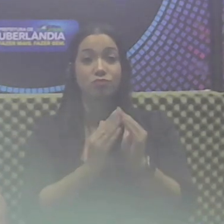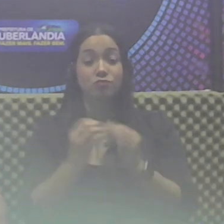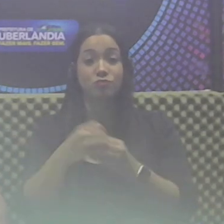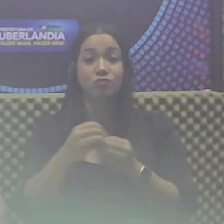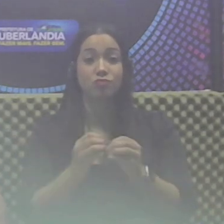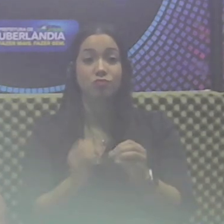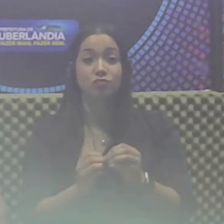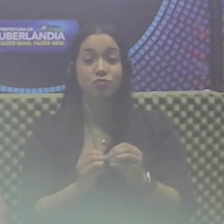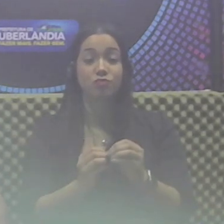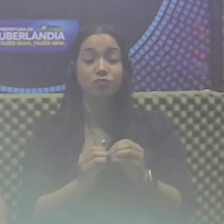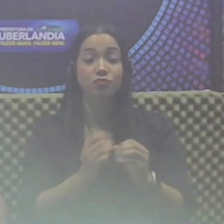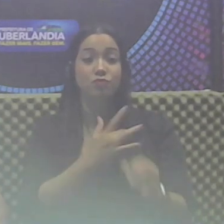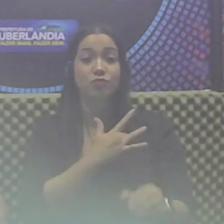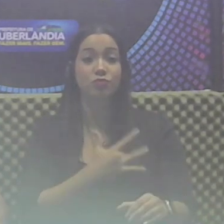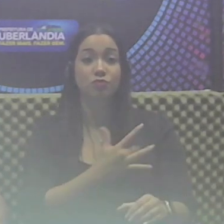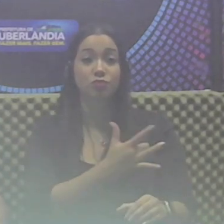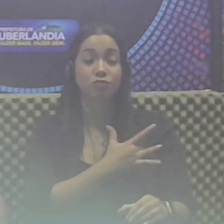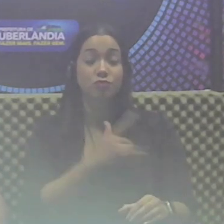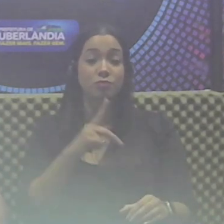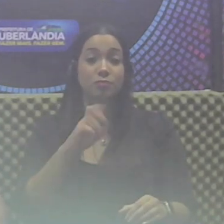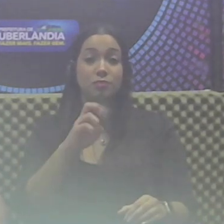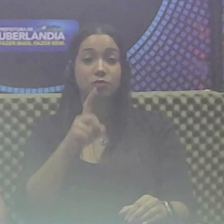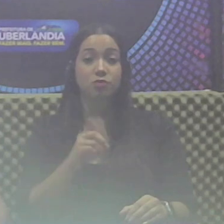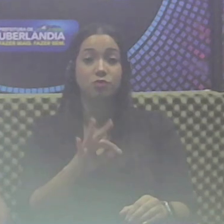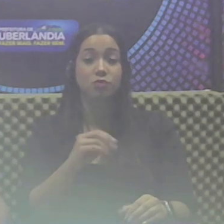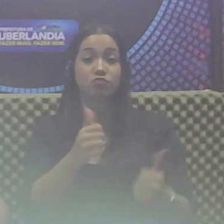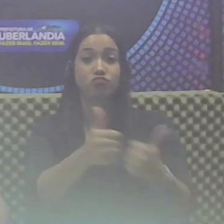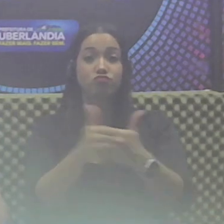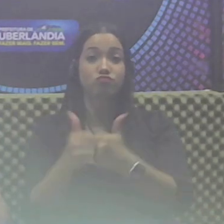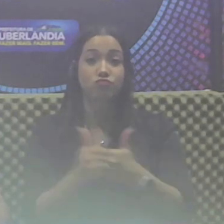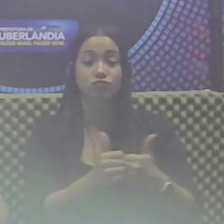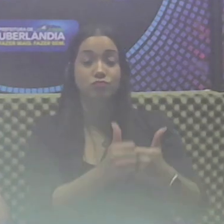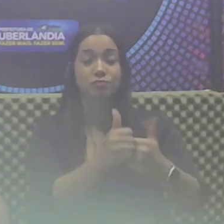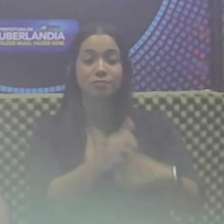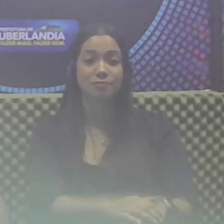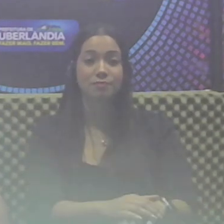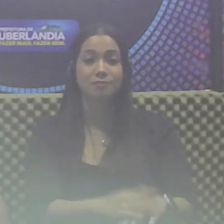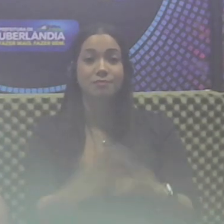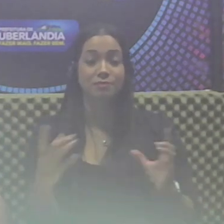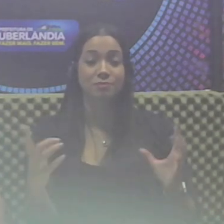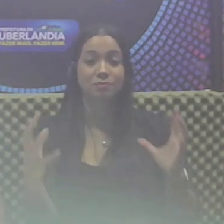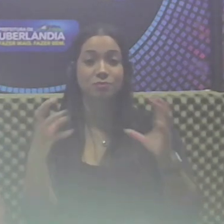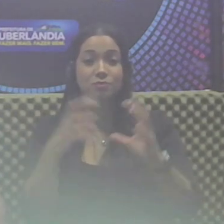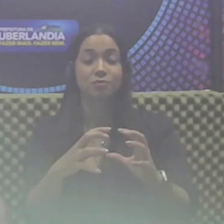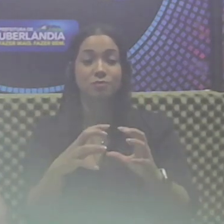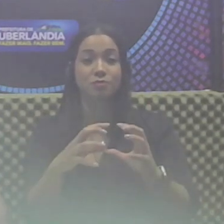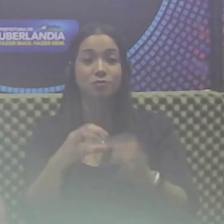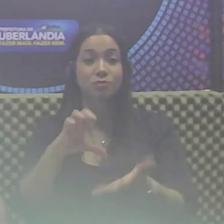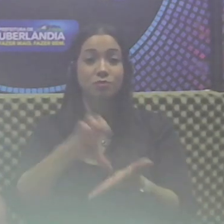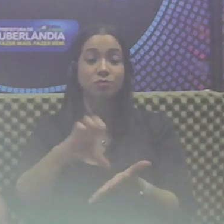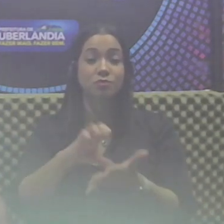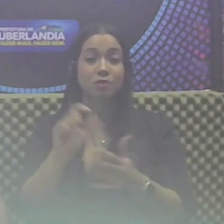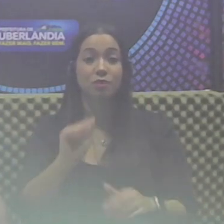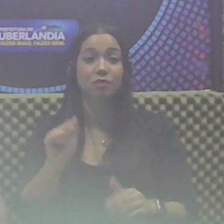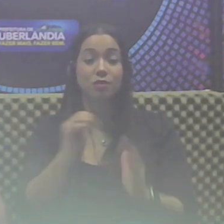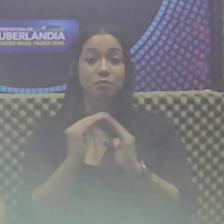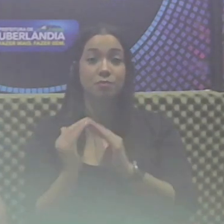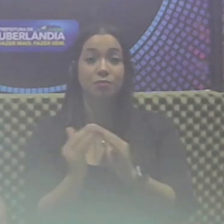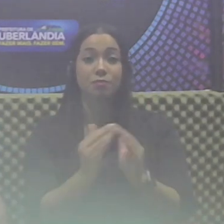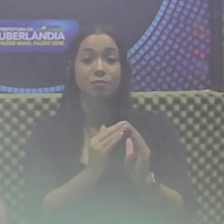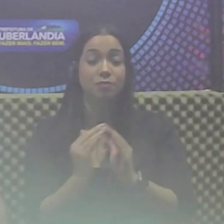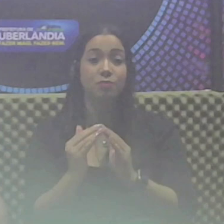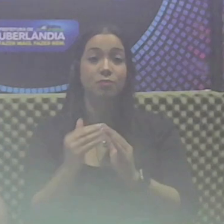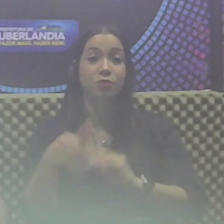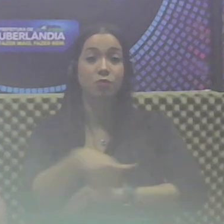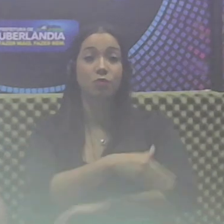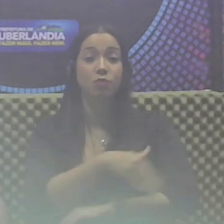de Cruzeiro dos Peixotos e comunidades da região. O encontro acontecerá na sede da Associação de Moradores, localizada na